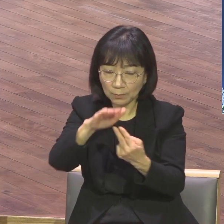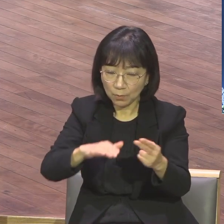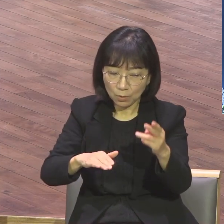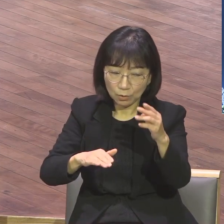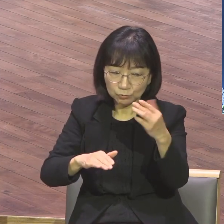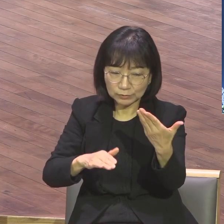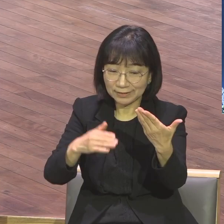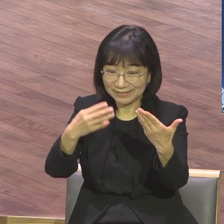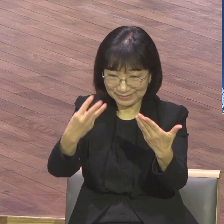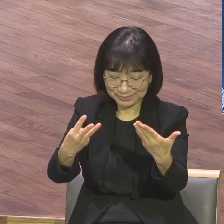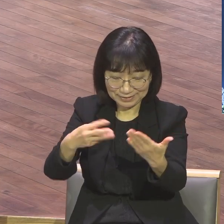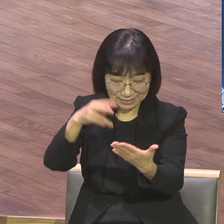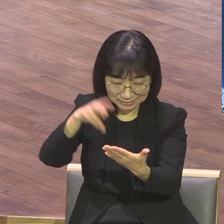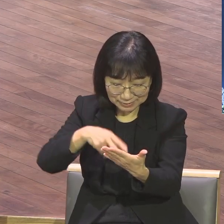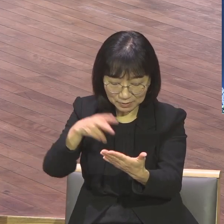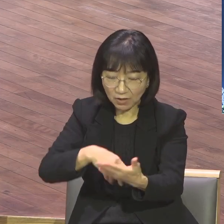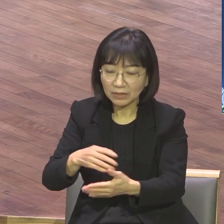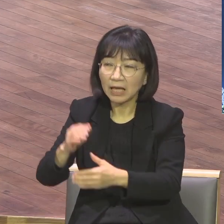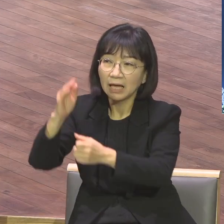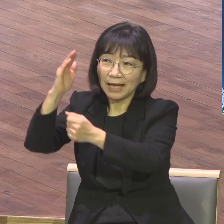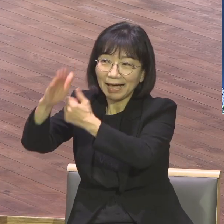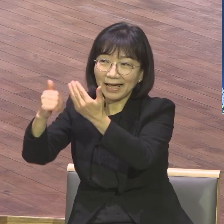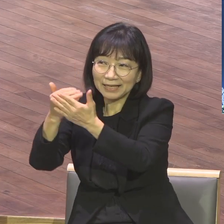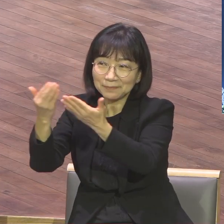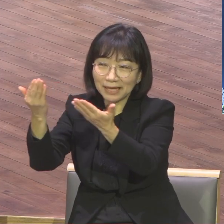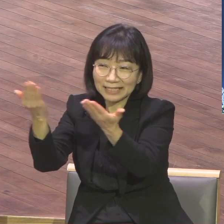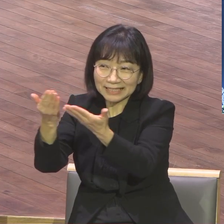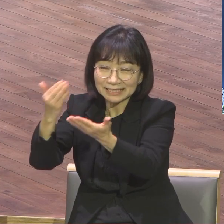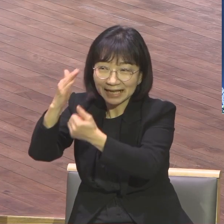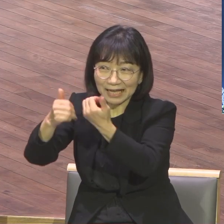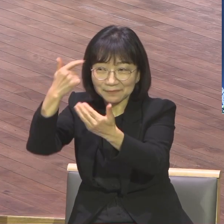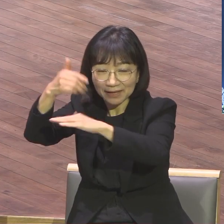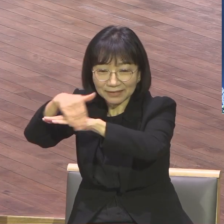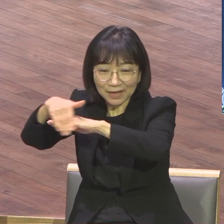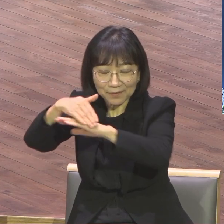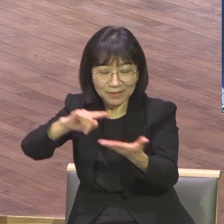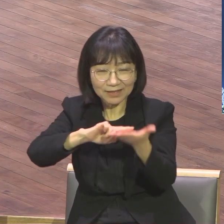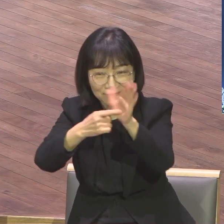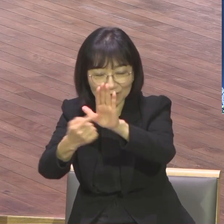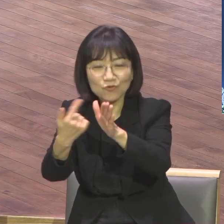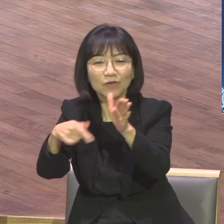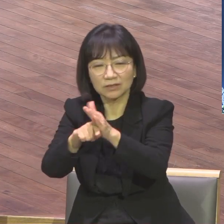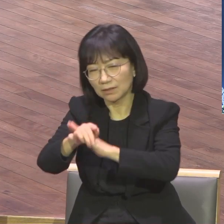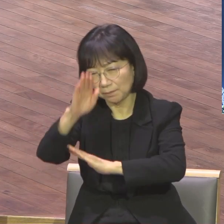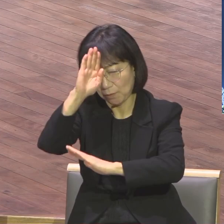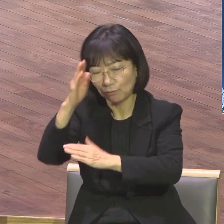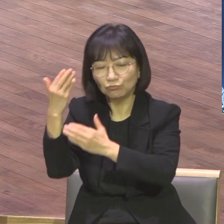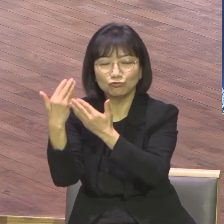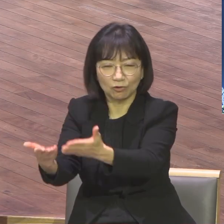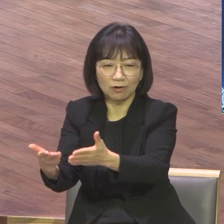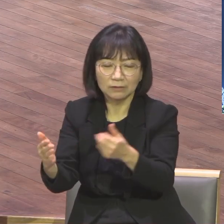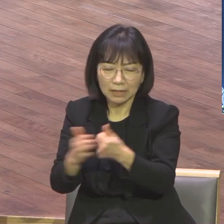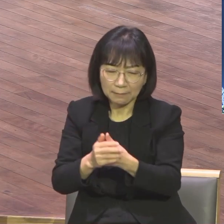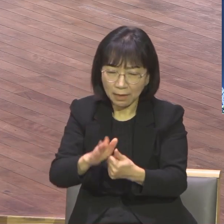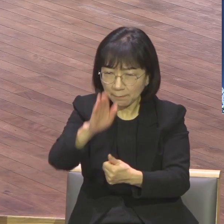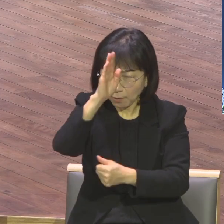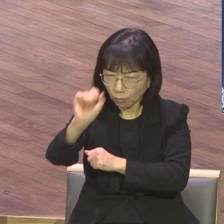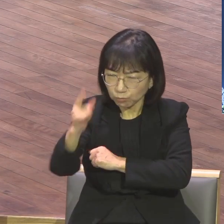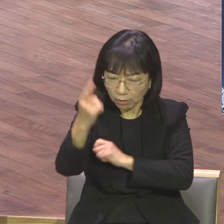보면요. 하나님께서 하시는 일을 나타내기 위해서 병도 주세요. 하나님 일을 나타내기